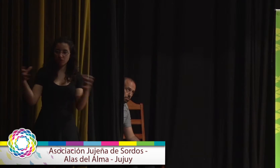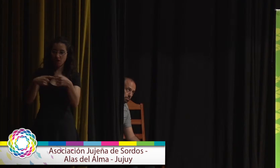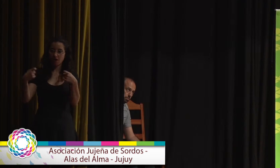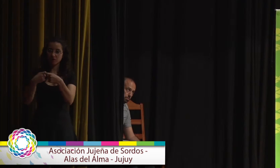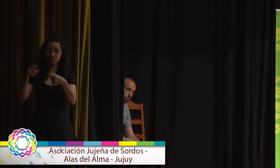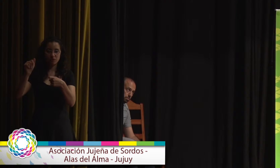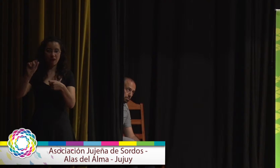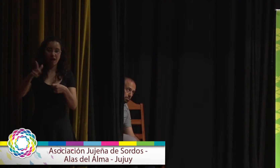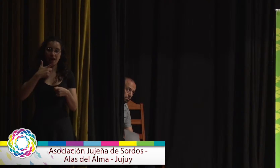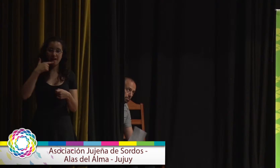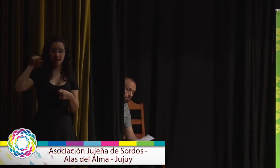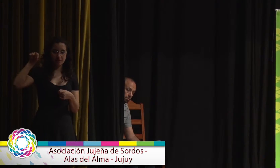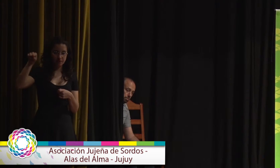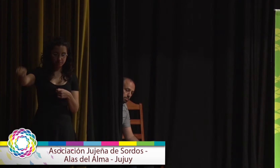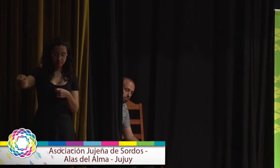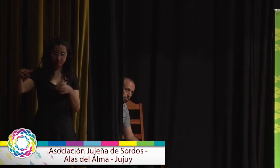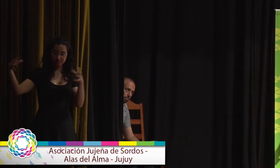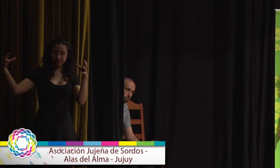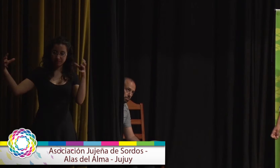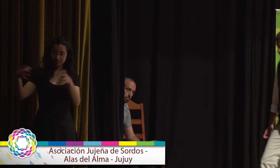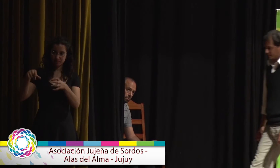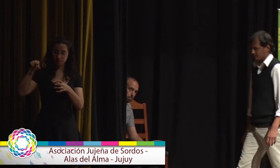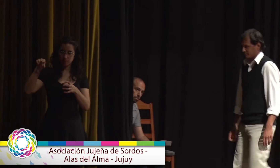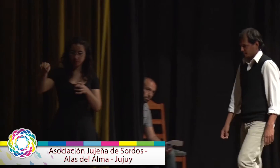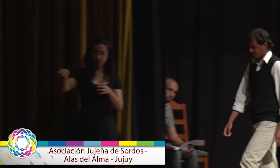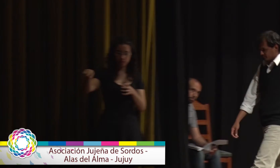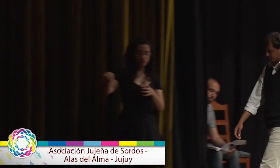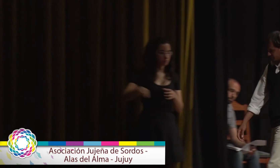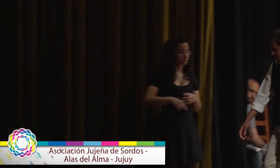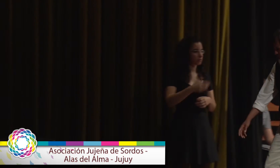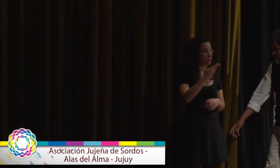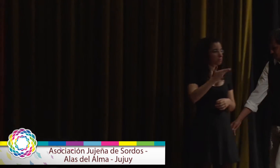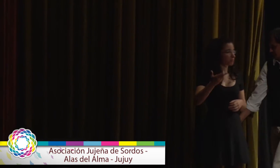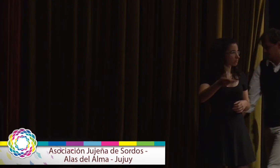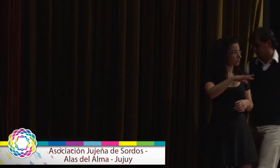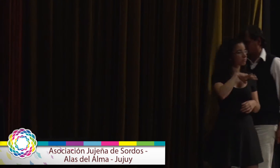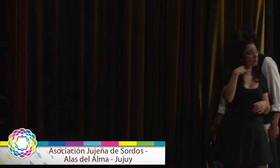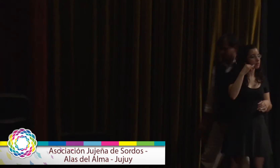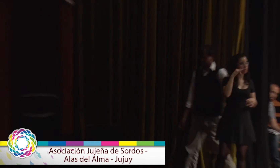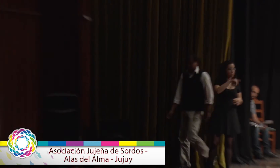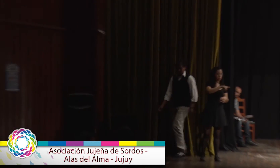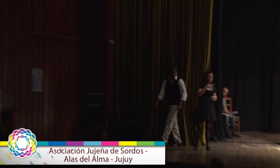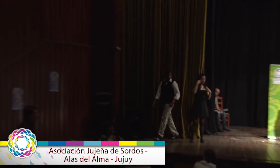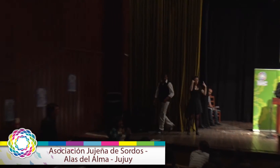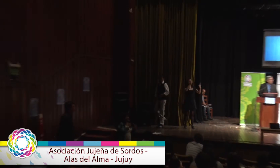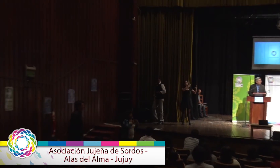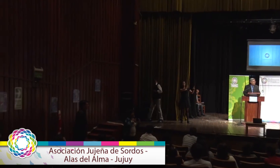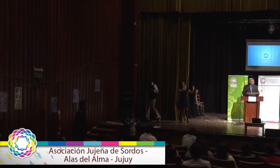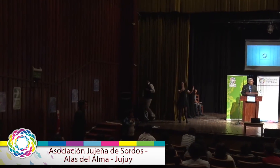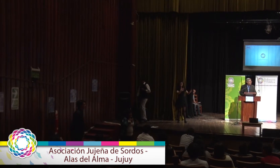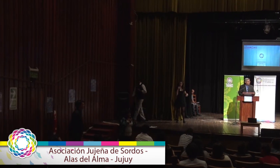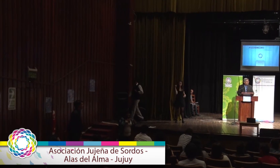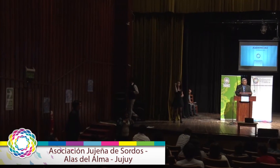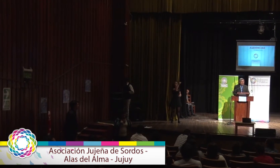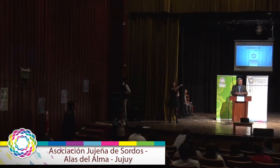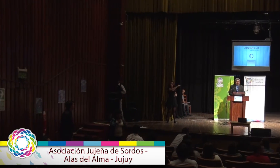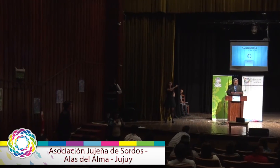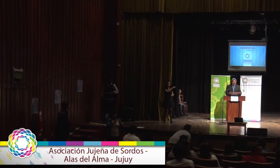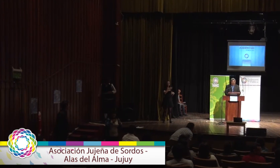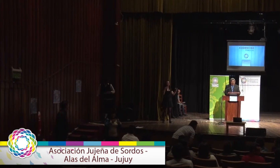aclaración. No quiero que los chicos, nadie vea que los chicos son unos rebeldes sin causa. Sí quiero que entiendan que